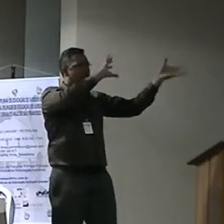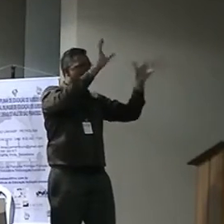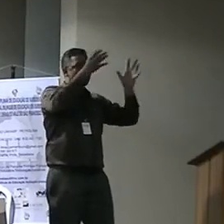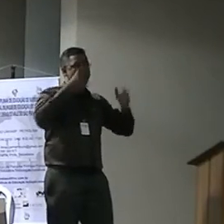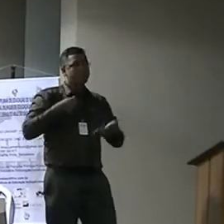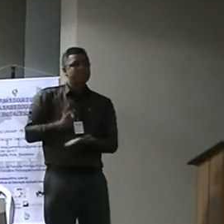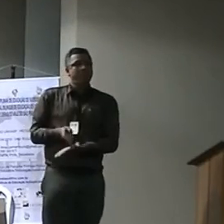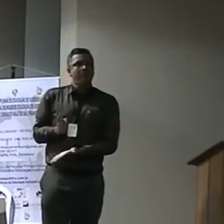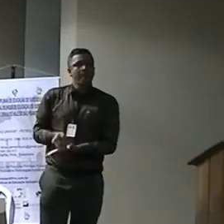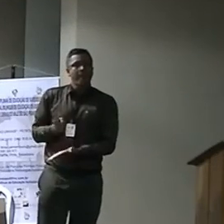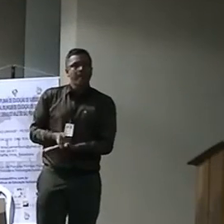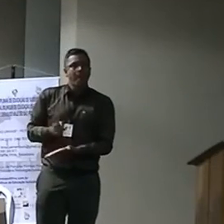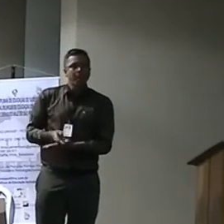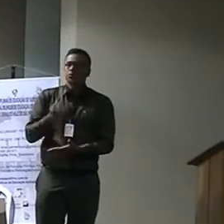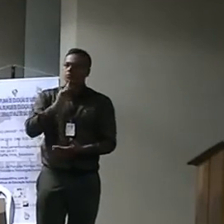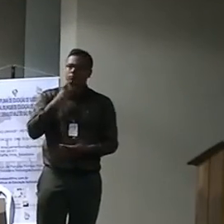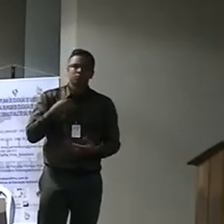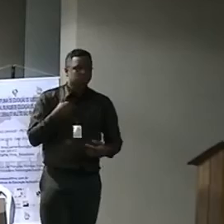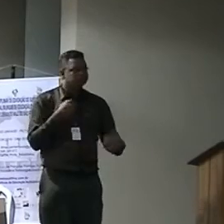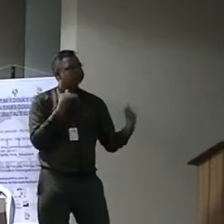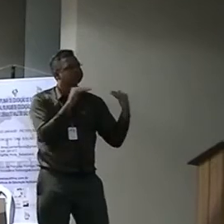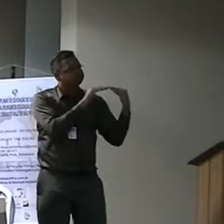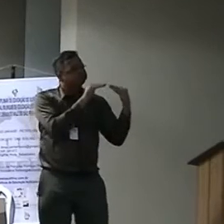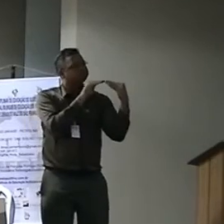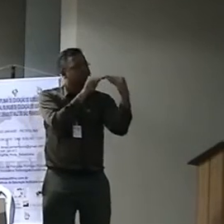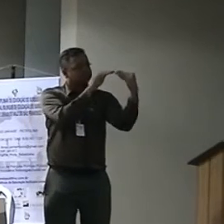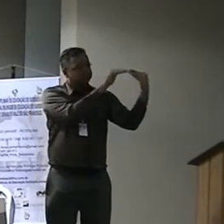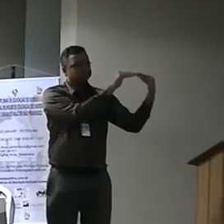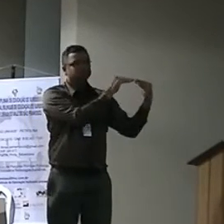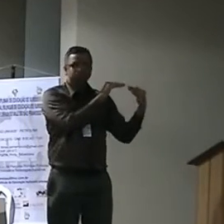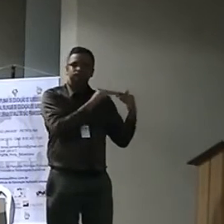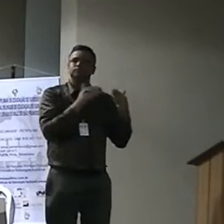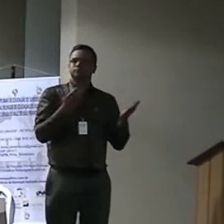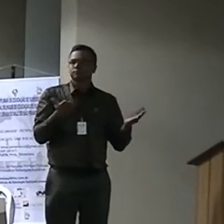se adaptar a isso, e não o contrário.